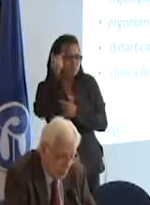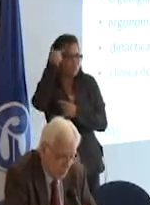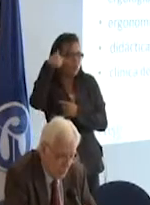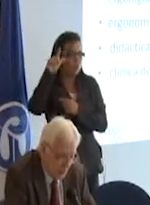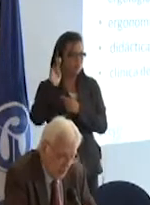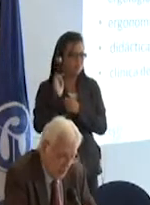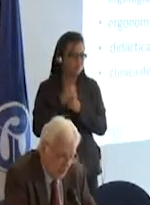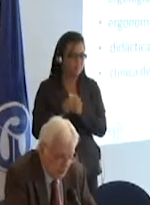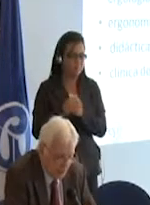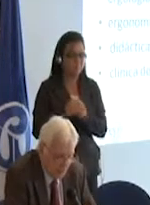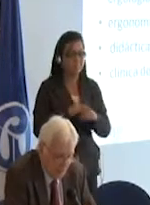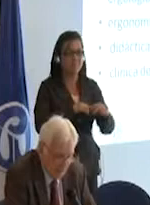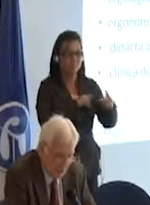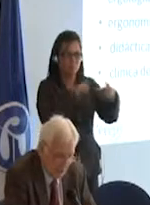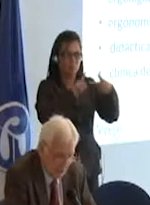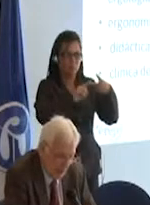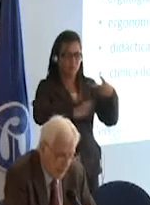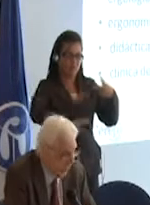Segunda característica